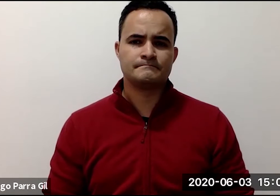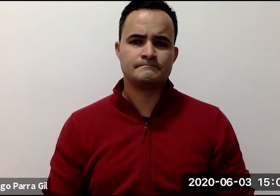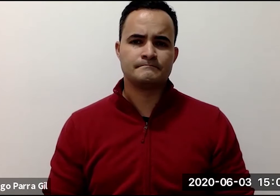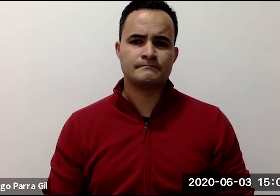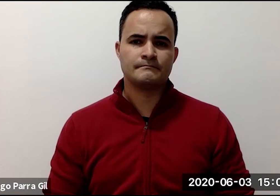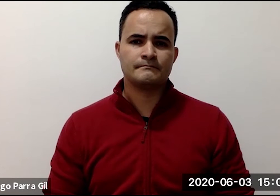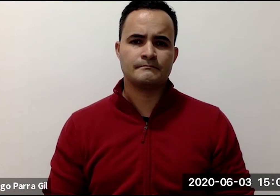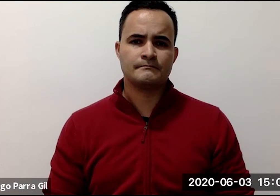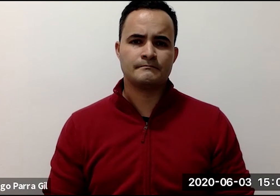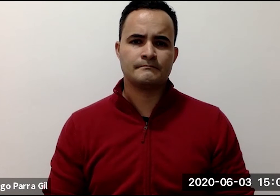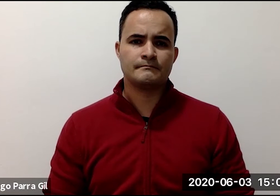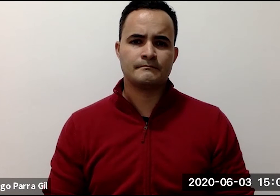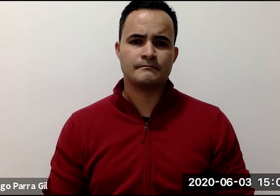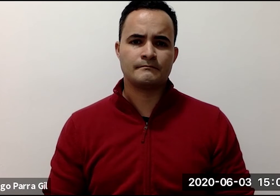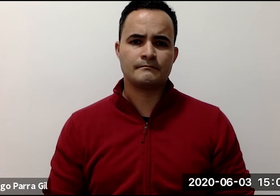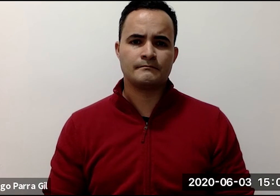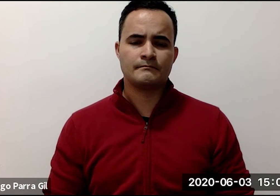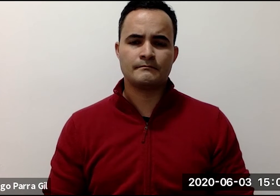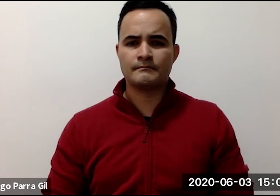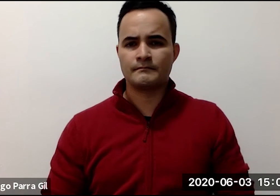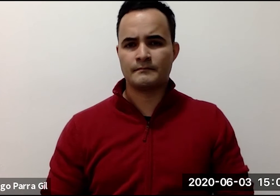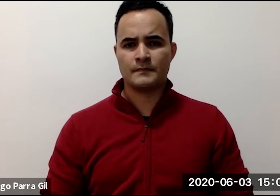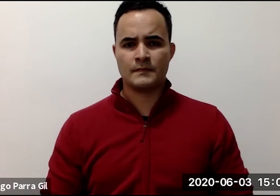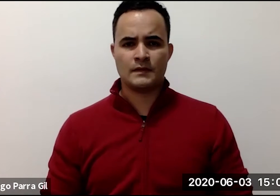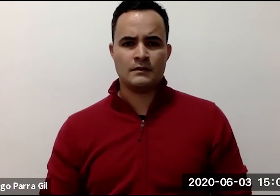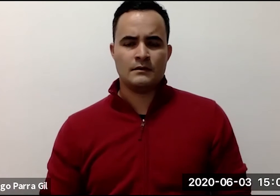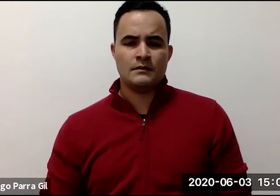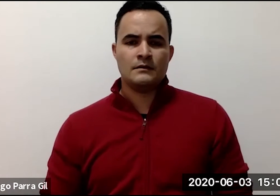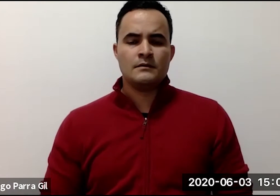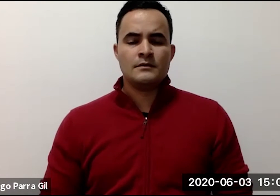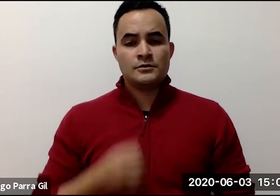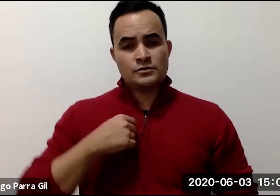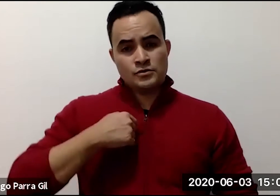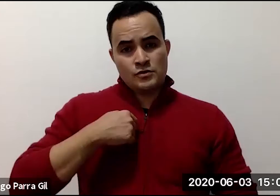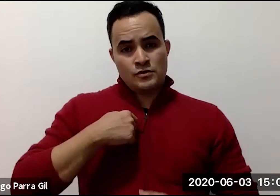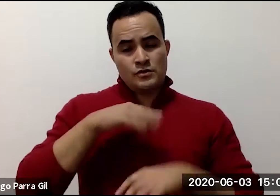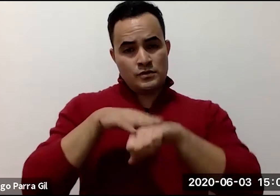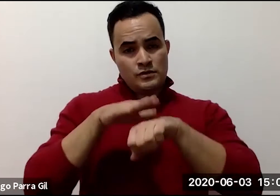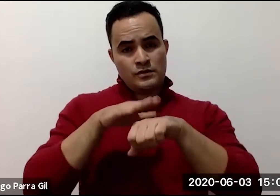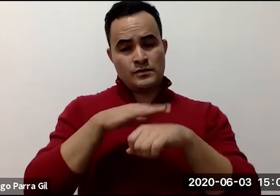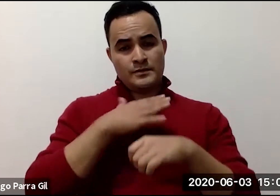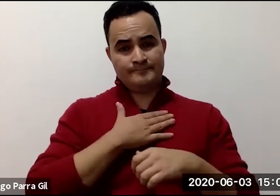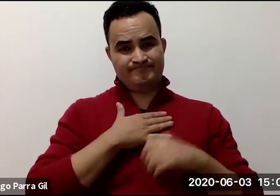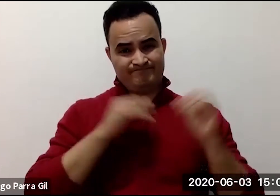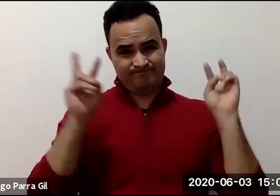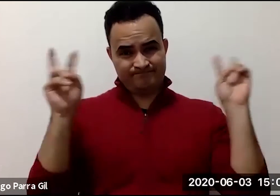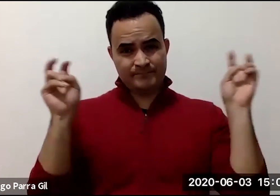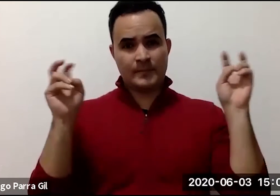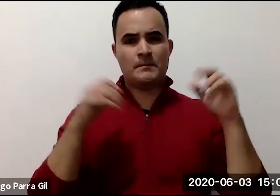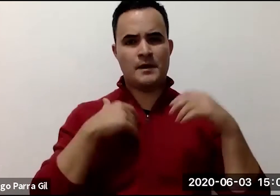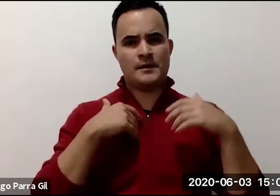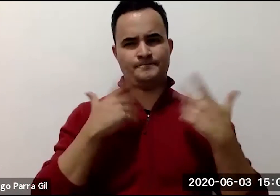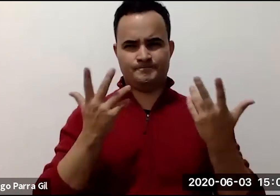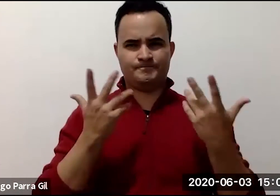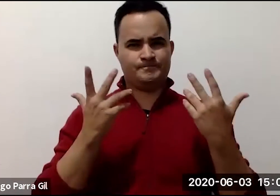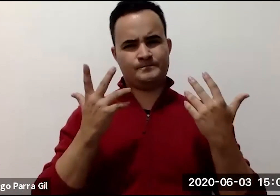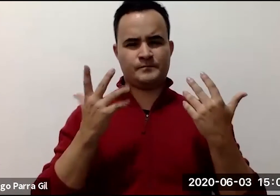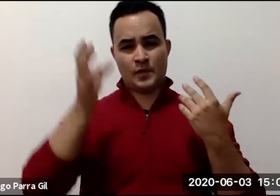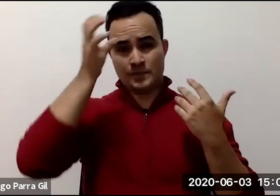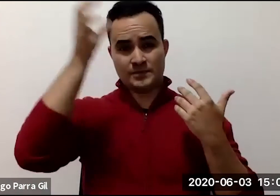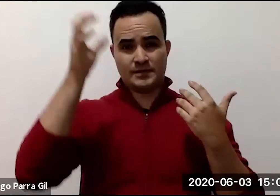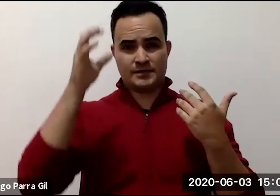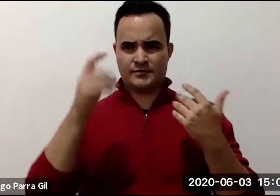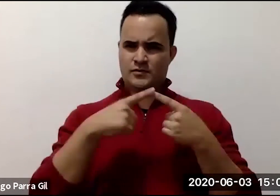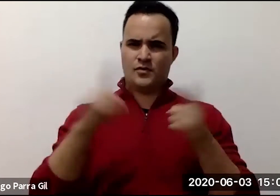Debo confesar que al hacer este reconocimiento, ¿sí?, esta relación personal con la normalidad, pasa,